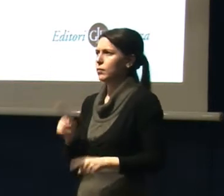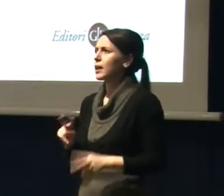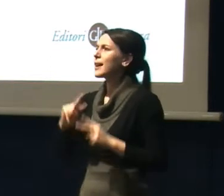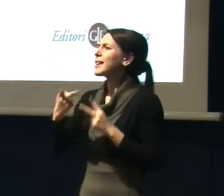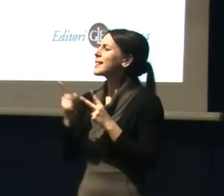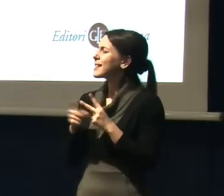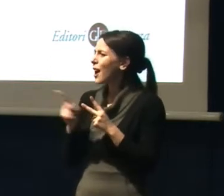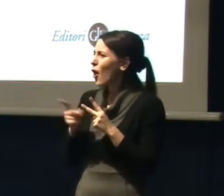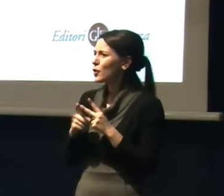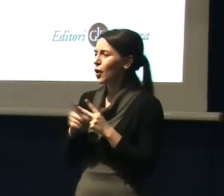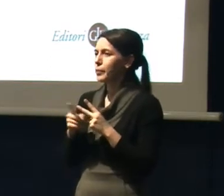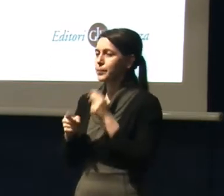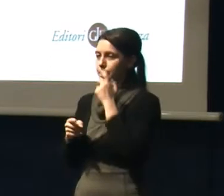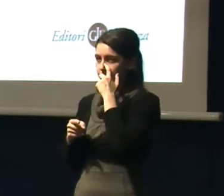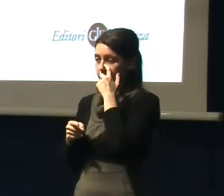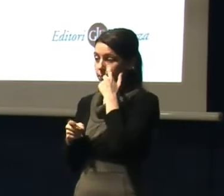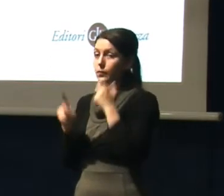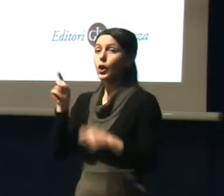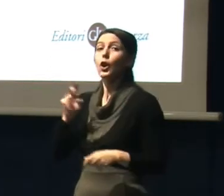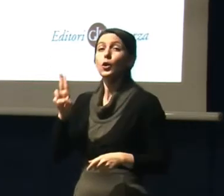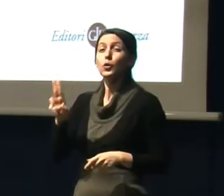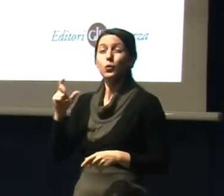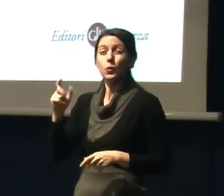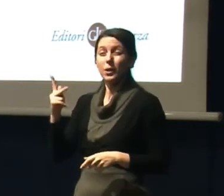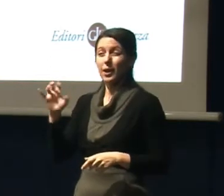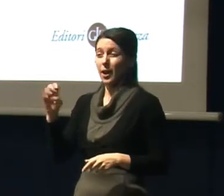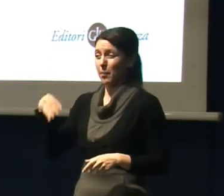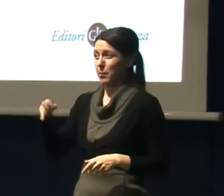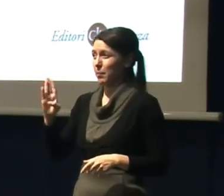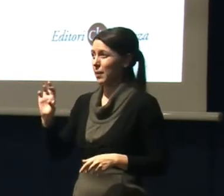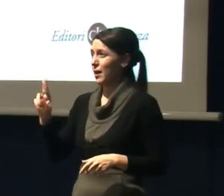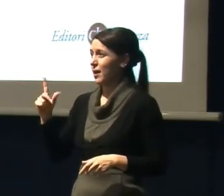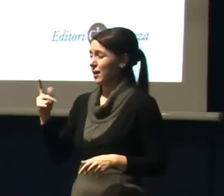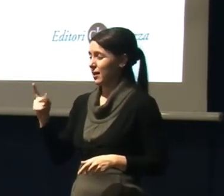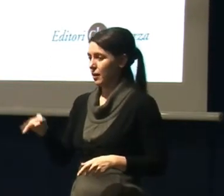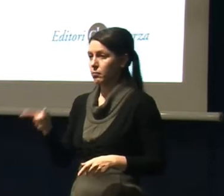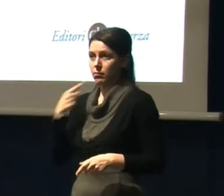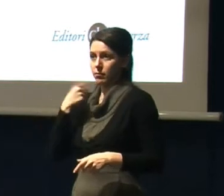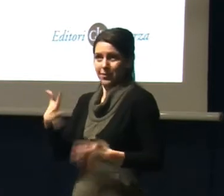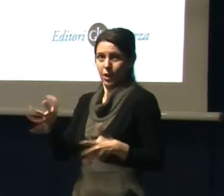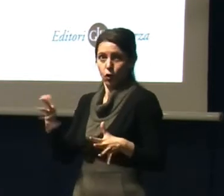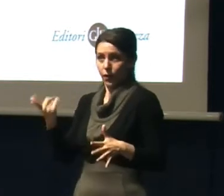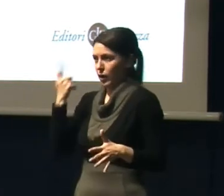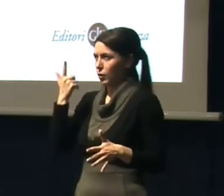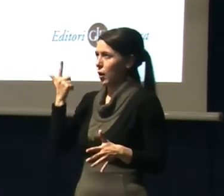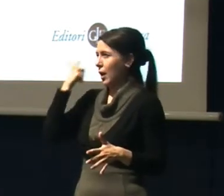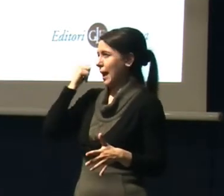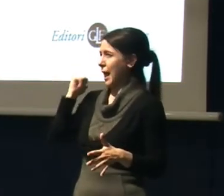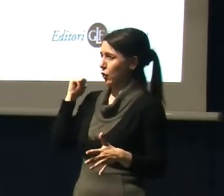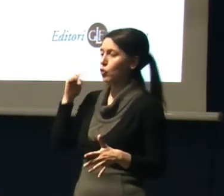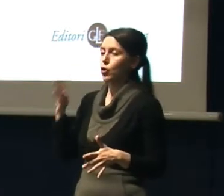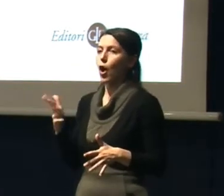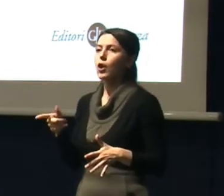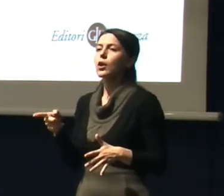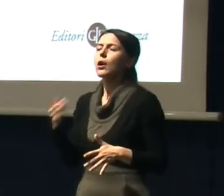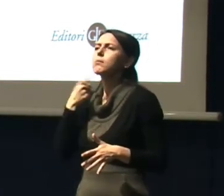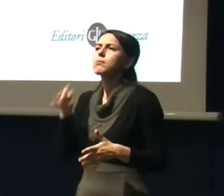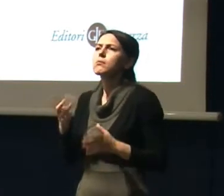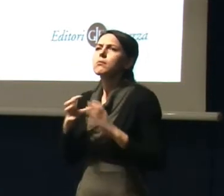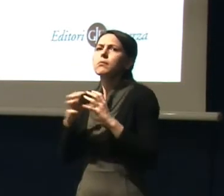secondo il signor zuckerberg ha detto chiaramente quest'anno anzi alla fine dell'anno scorso che la sua è una media company